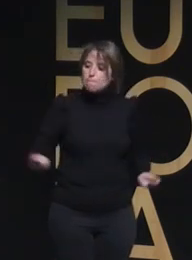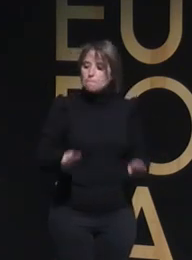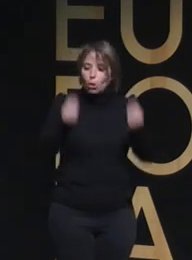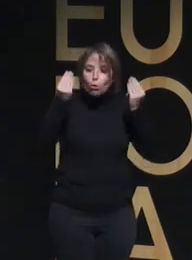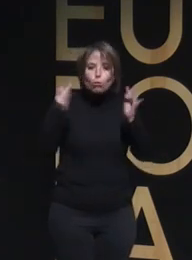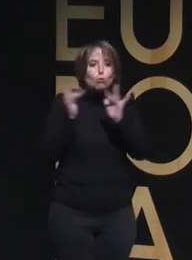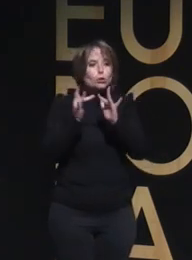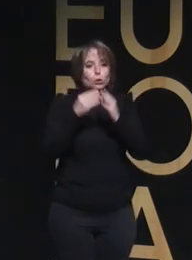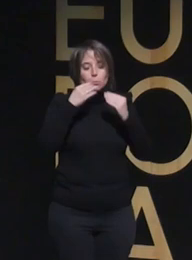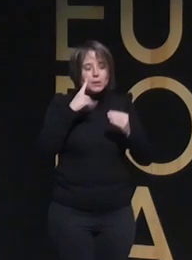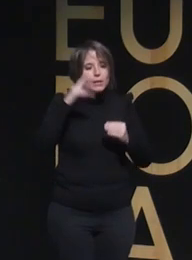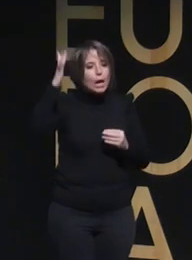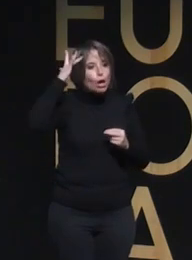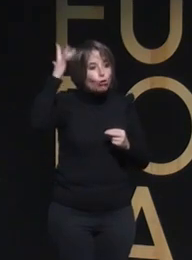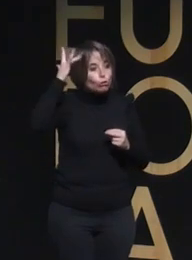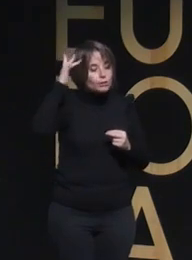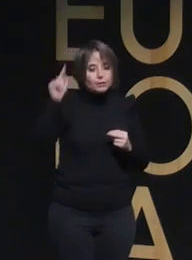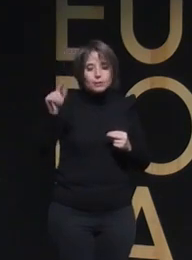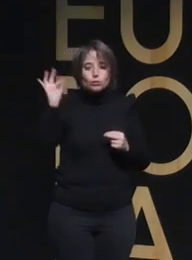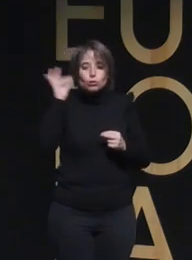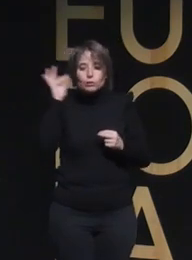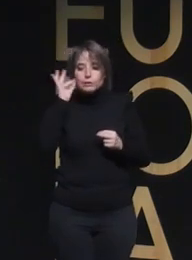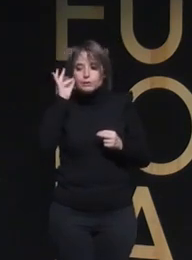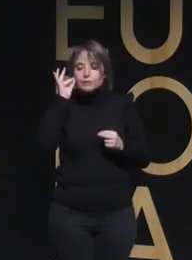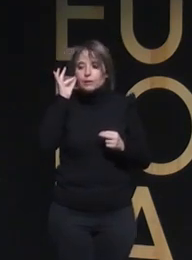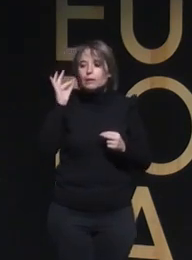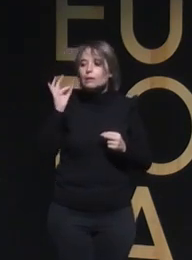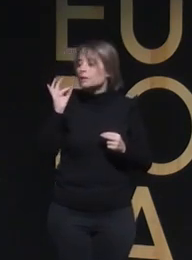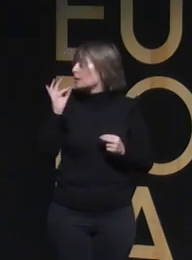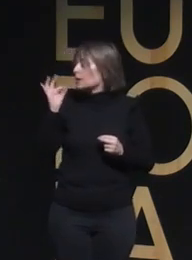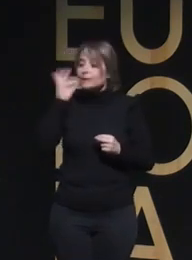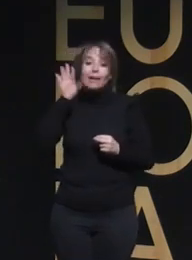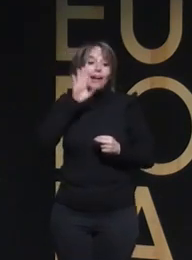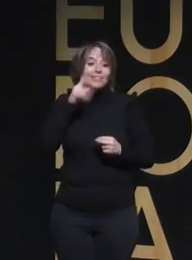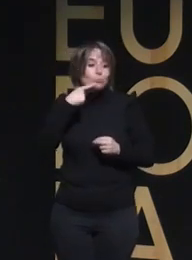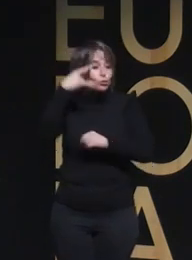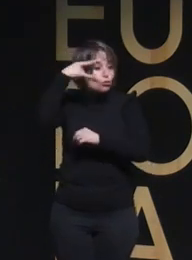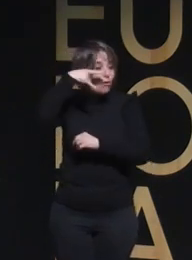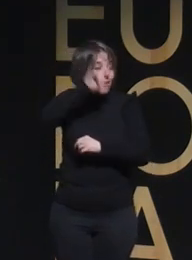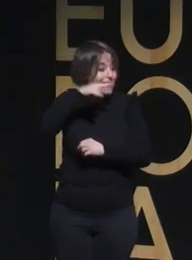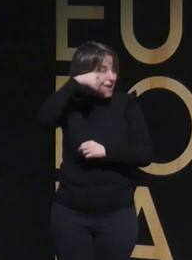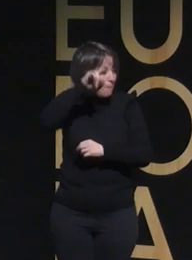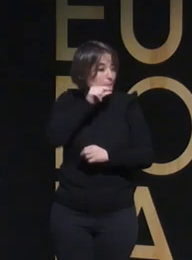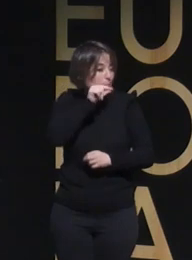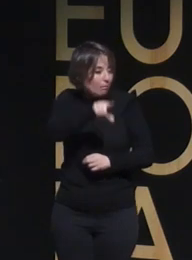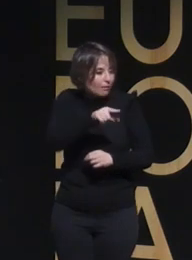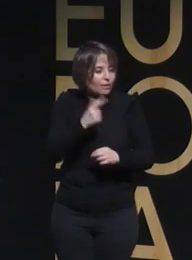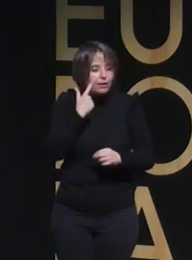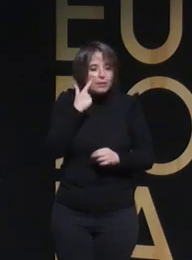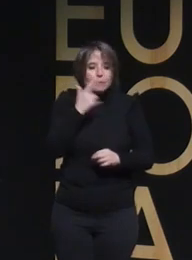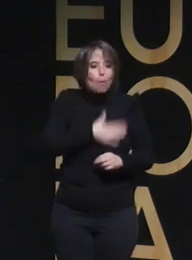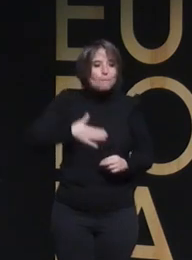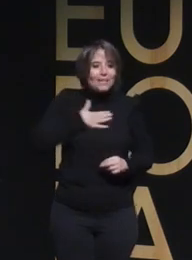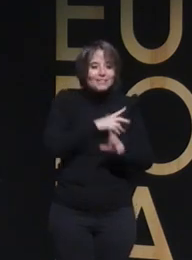rollo, y el adolescente, sobre todo esta chica, es llama, la chavala, ¿no? Que además nosotros se lo decimos, ¿eh? No tolera el bienestar.